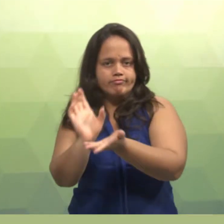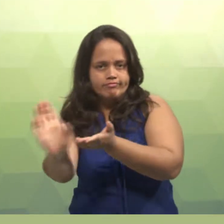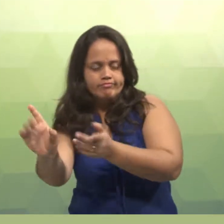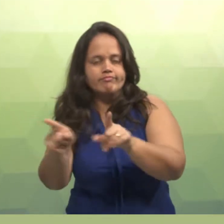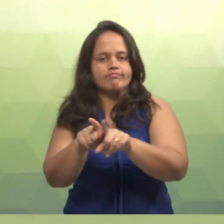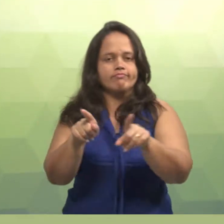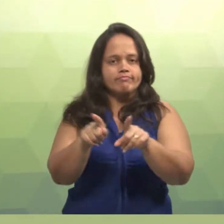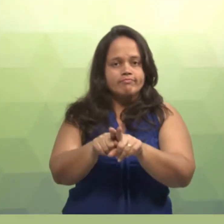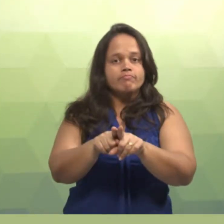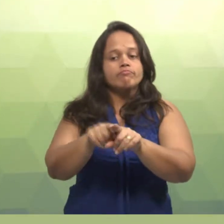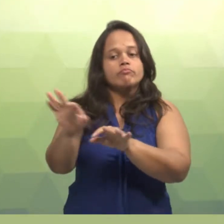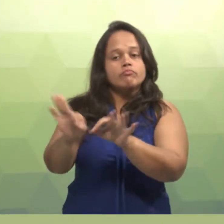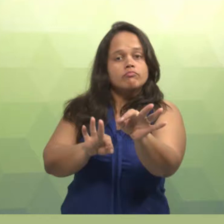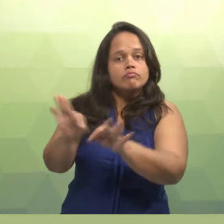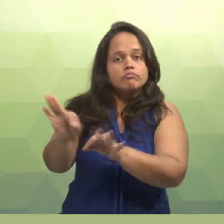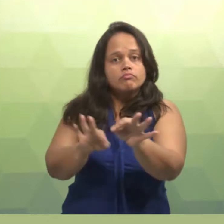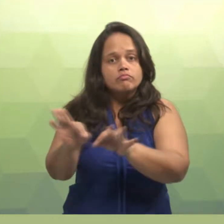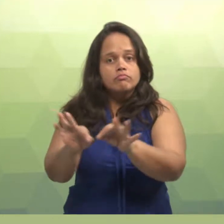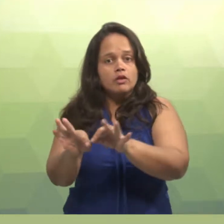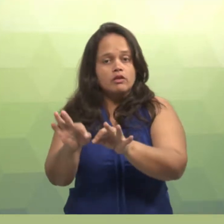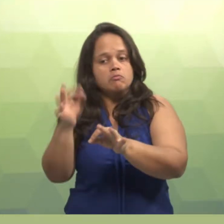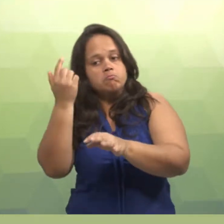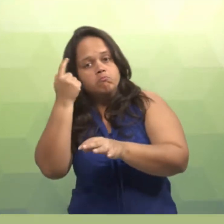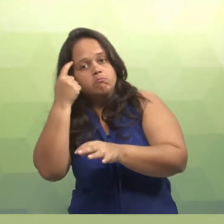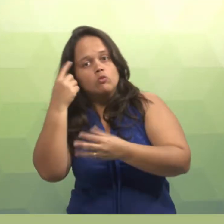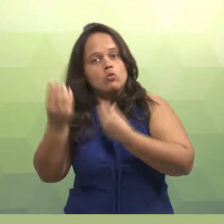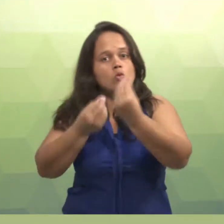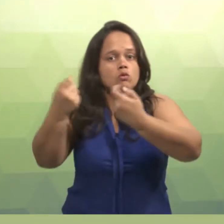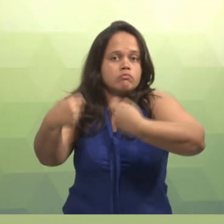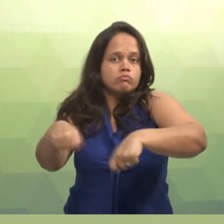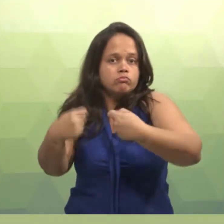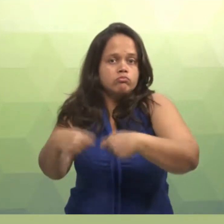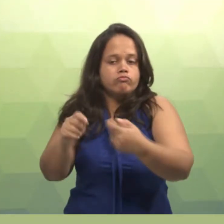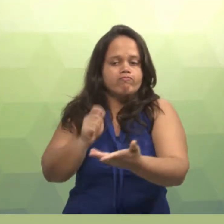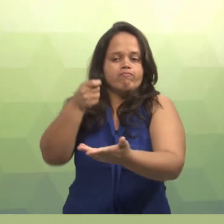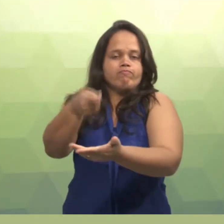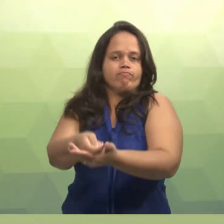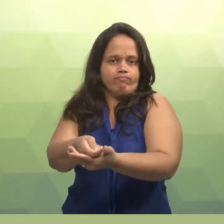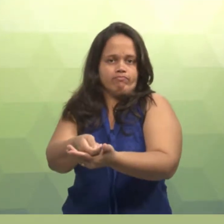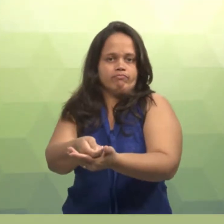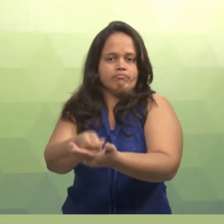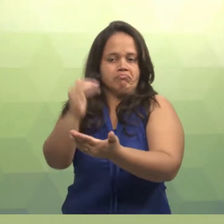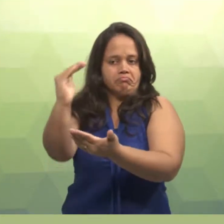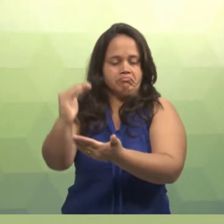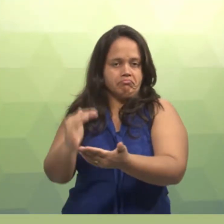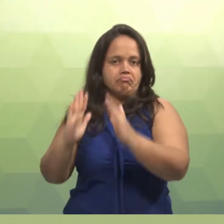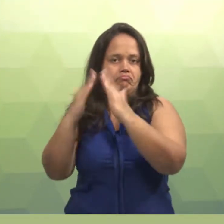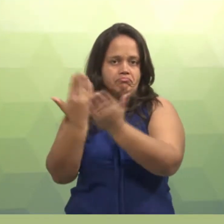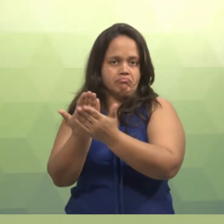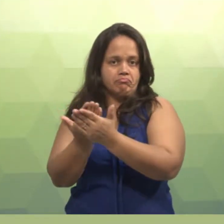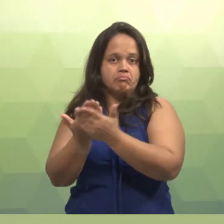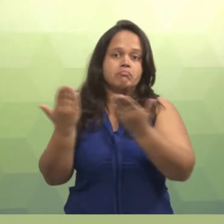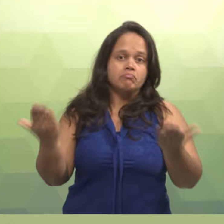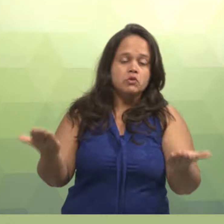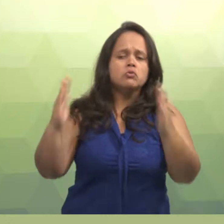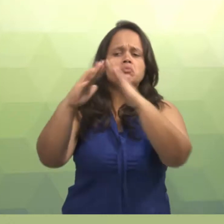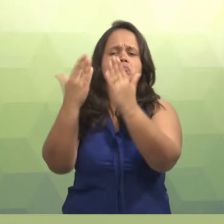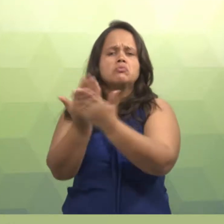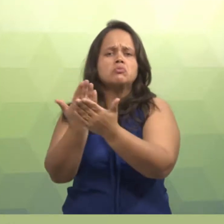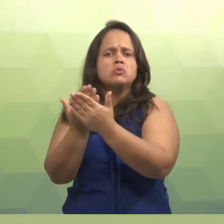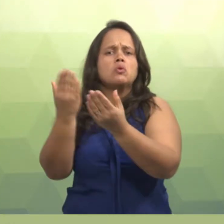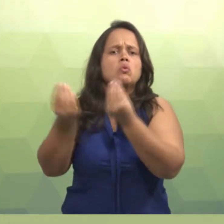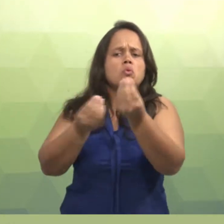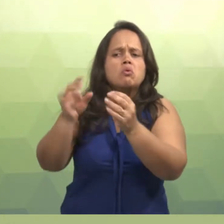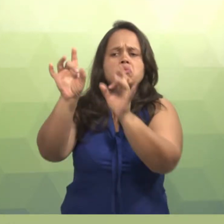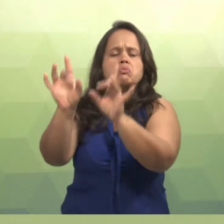é planejada tendo em vista a necessidade do cumprimento do seu papel. Assim, podemos definir a escola com a